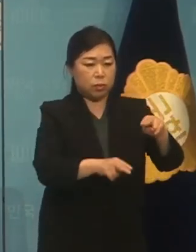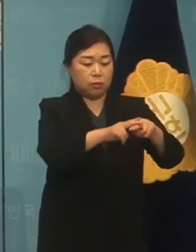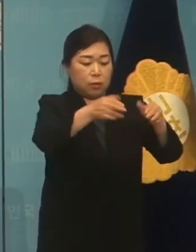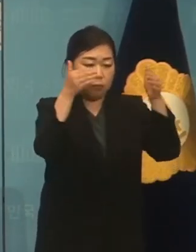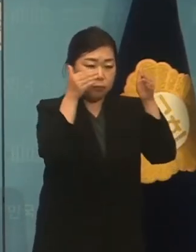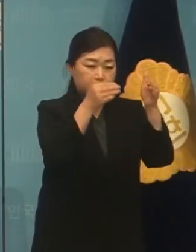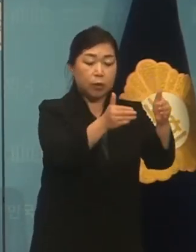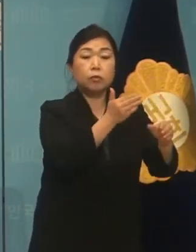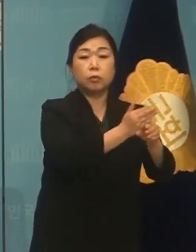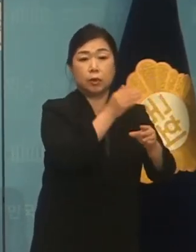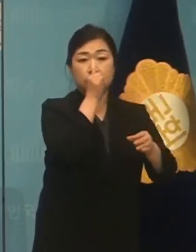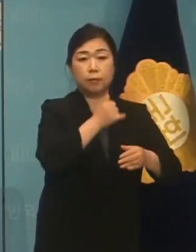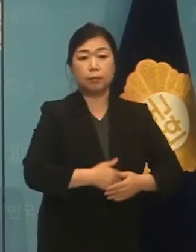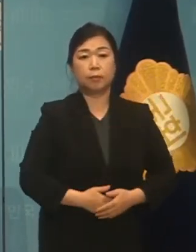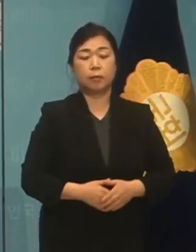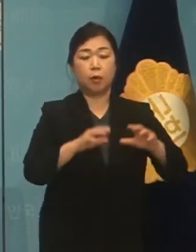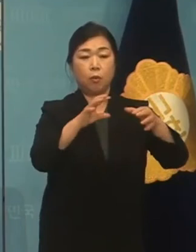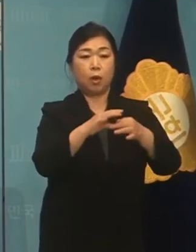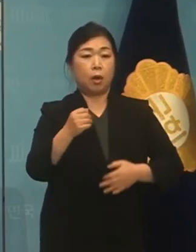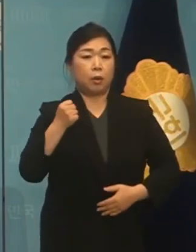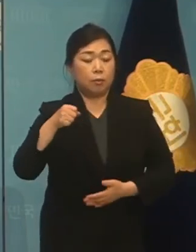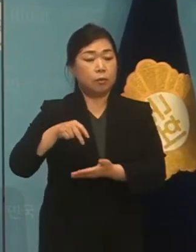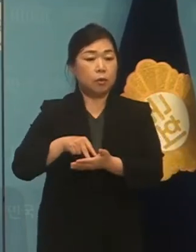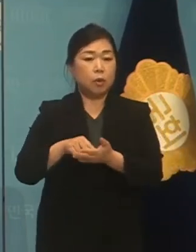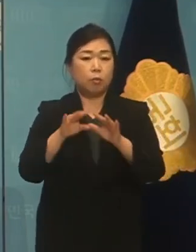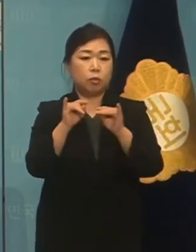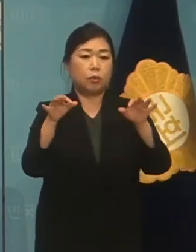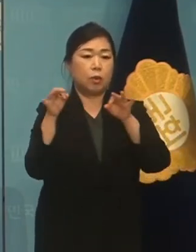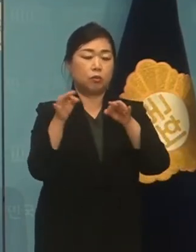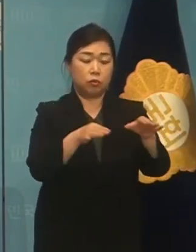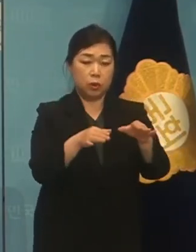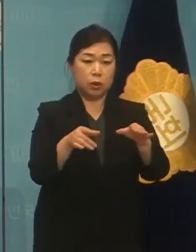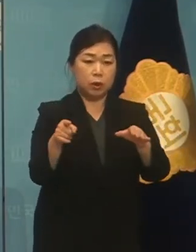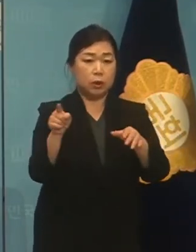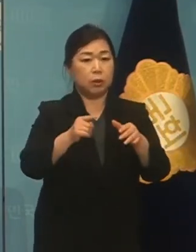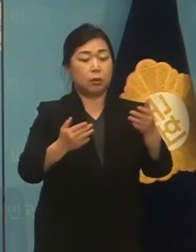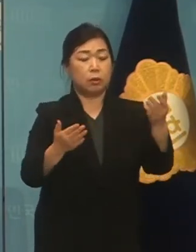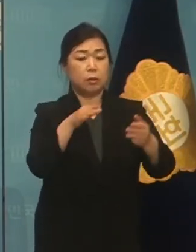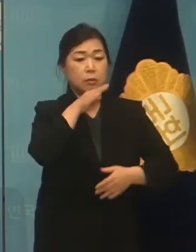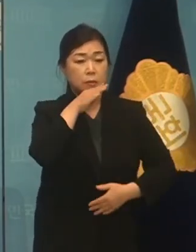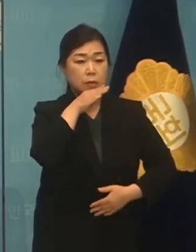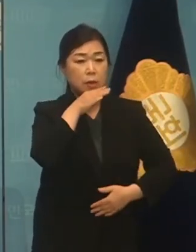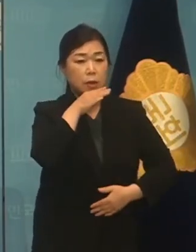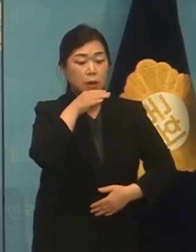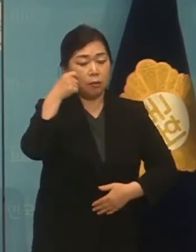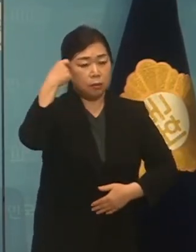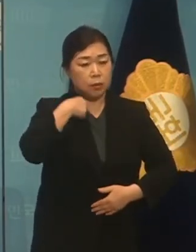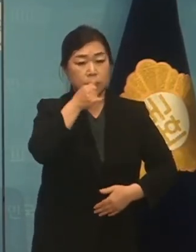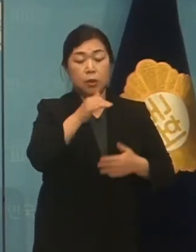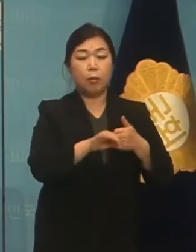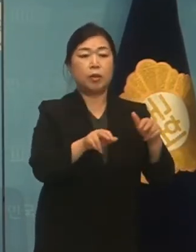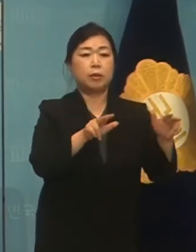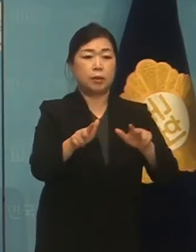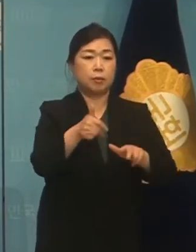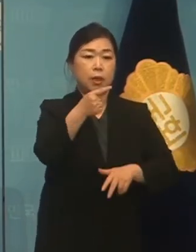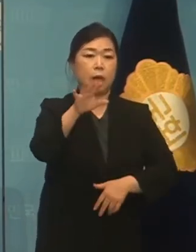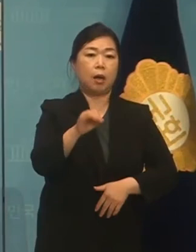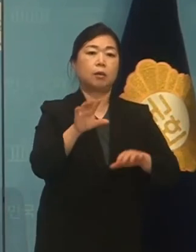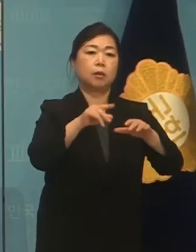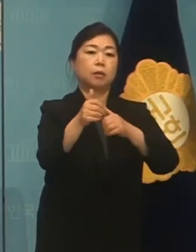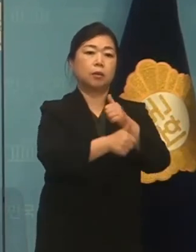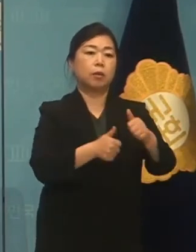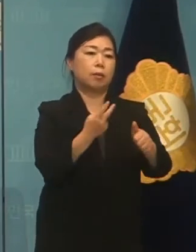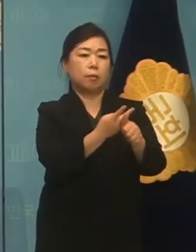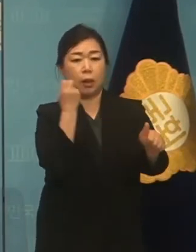세우고 있습니다. 국민의힘이 부동산 투기 협파에 진정성이 있다면 즉각 강기훈 의원의